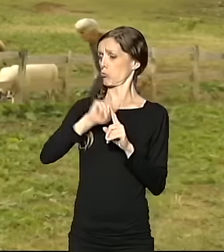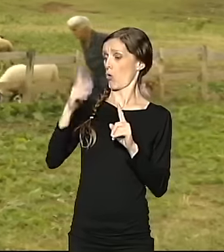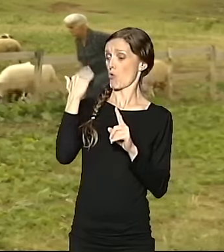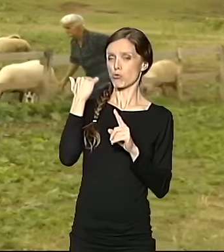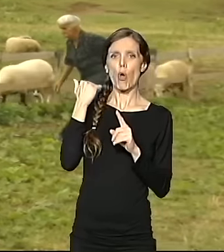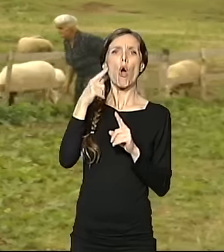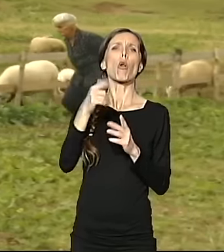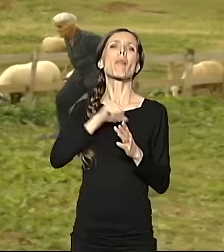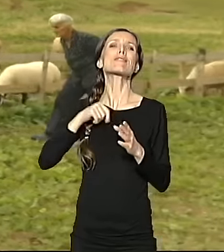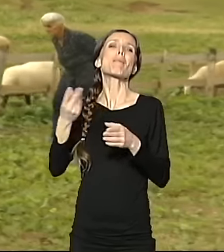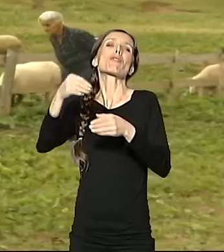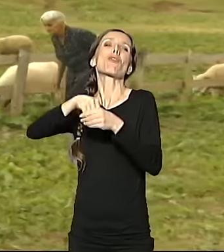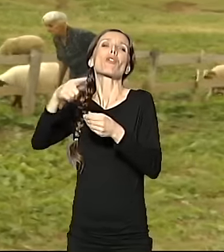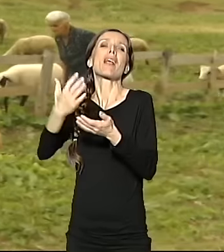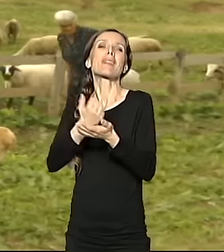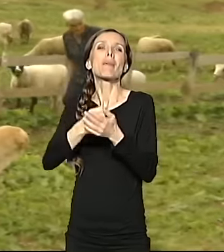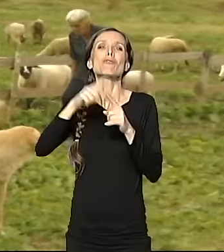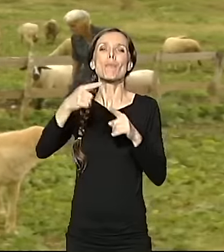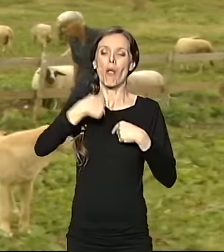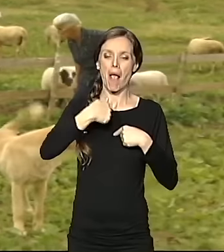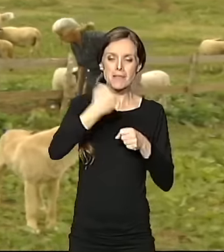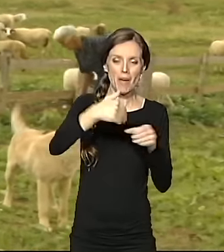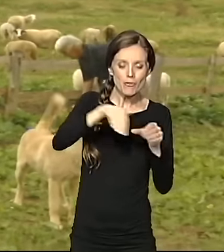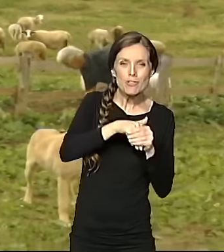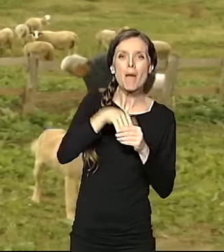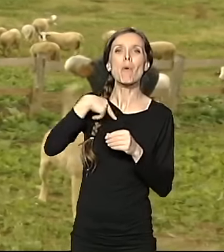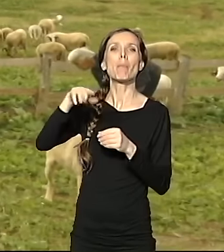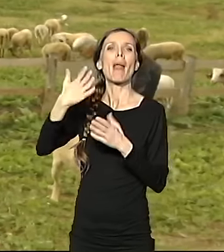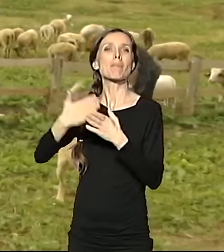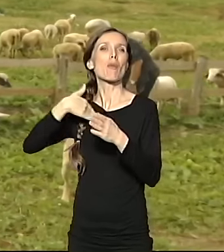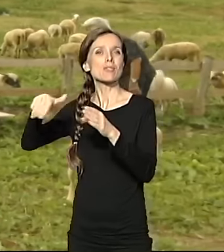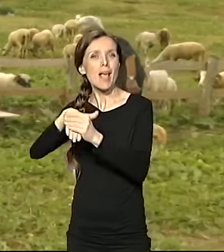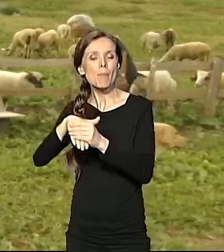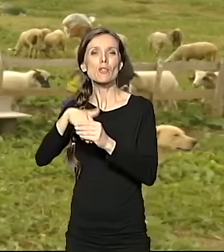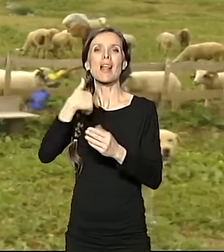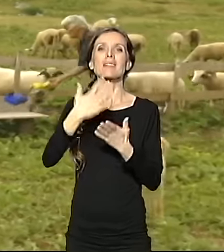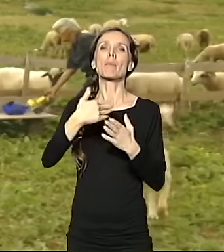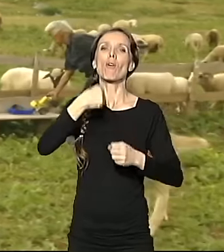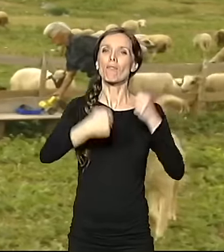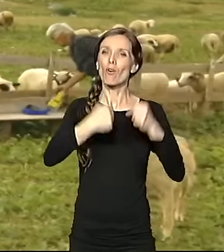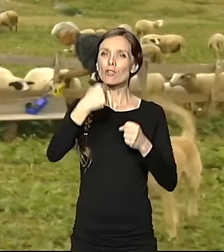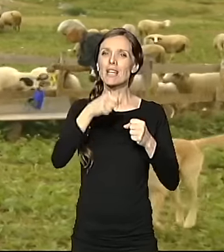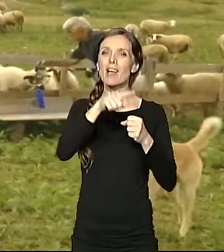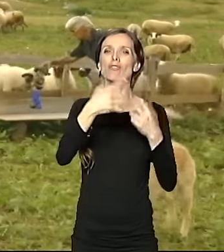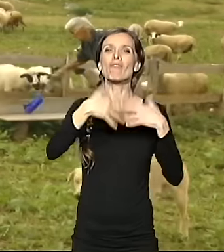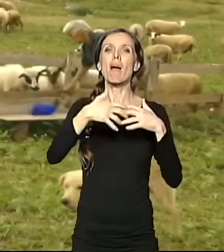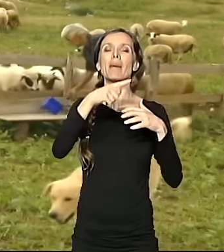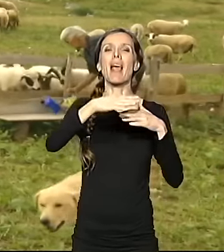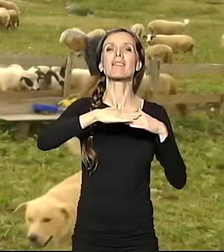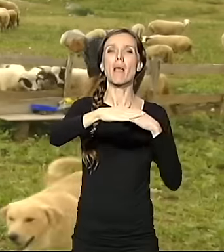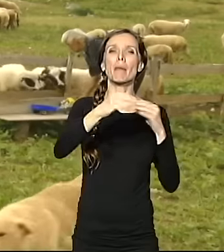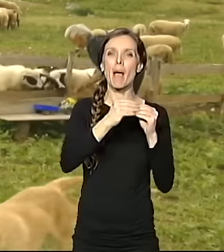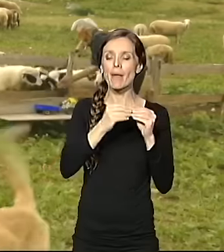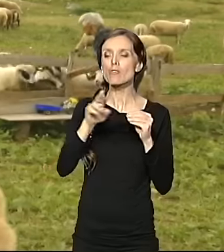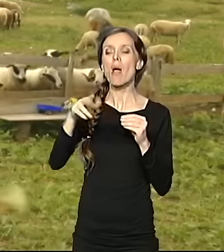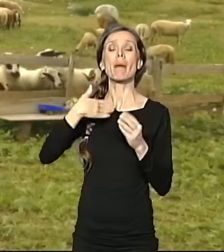burazer. Ja sam bio vozač u fabrici tepiha u Bileći, a brat je radio Telekomu Crna